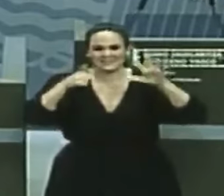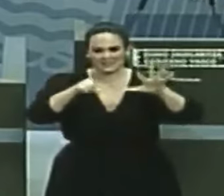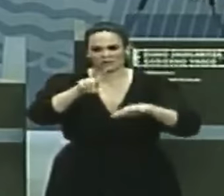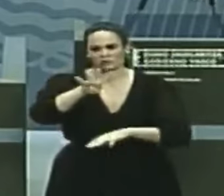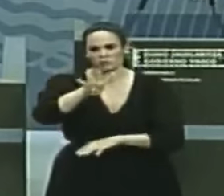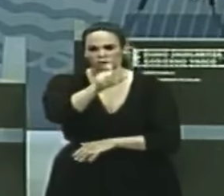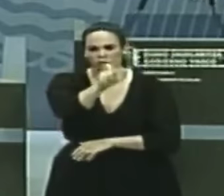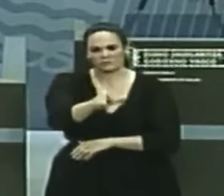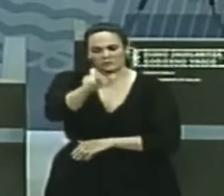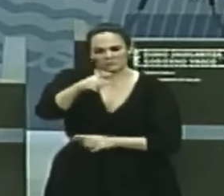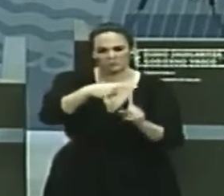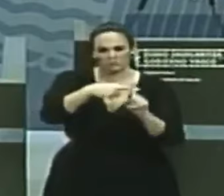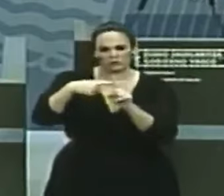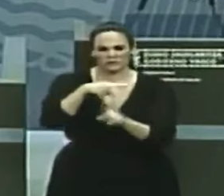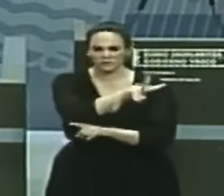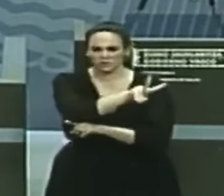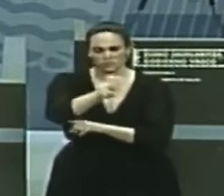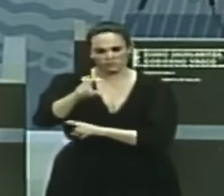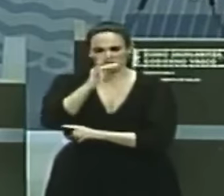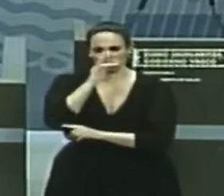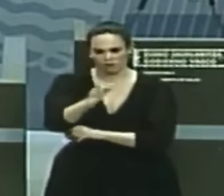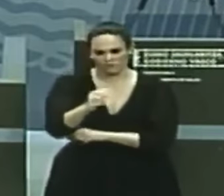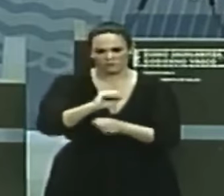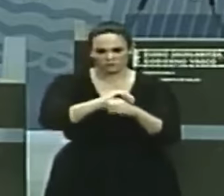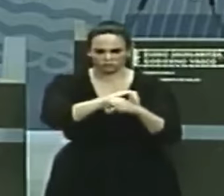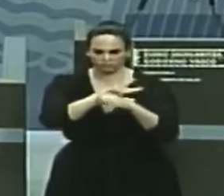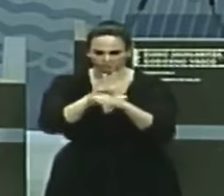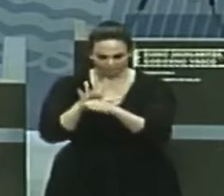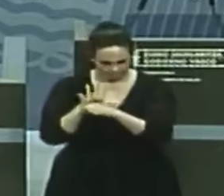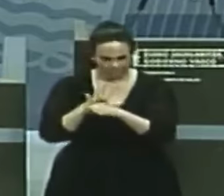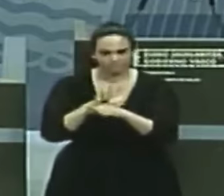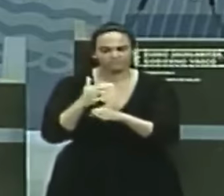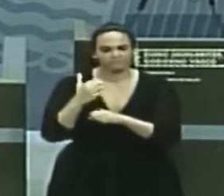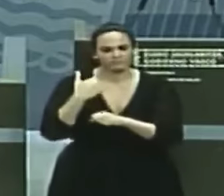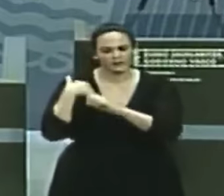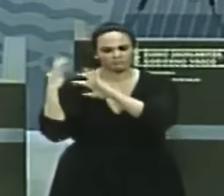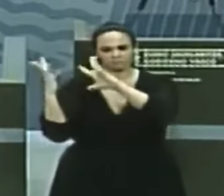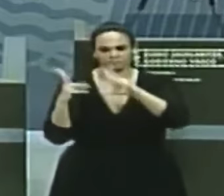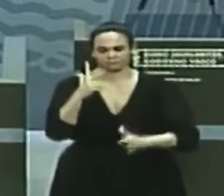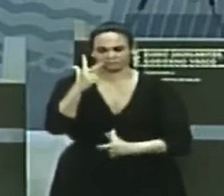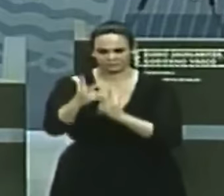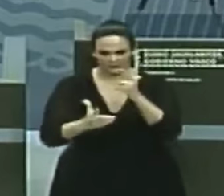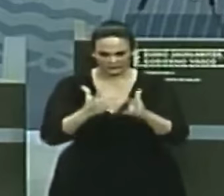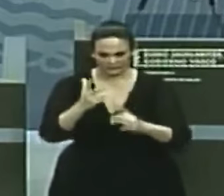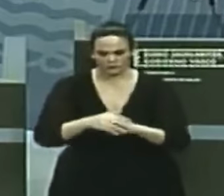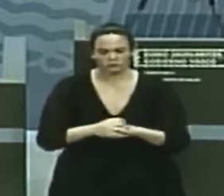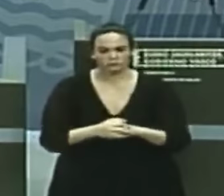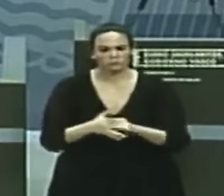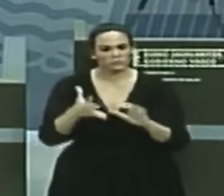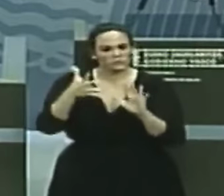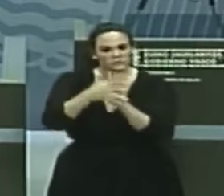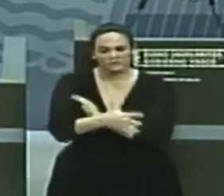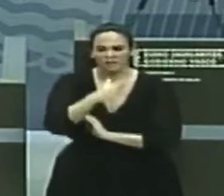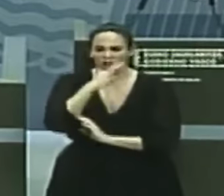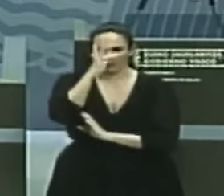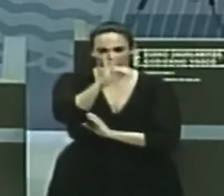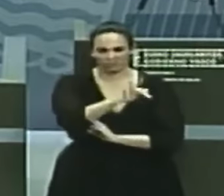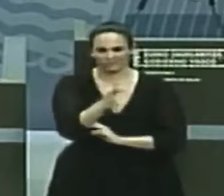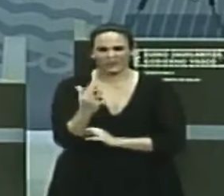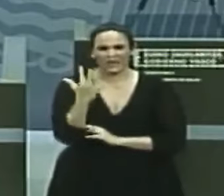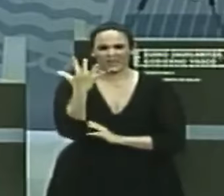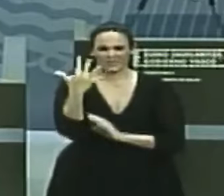los nuevos positivos confirmados de covite 19 contabilizados en euskadi lo que nos sitúa en un total de